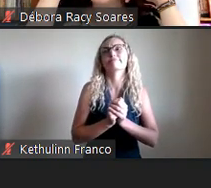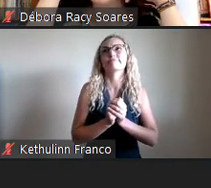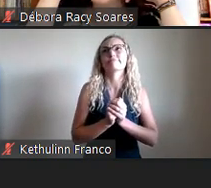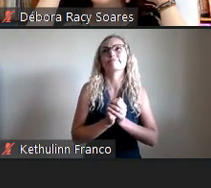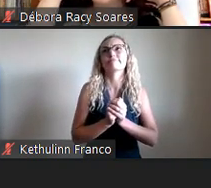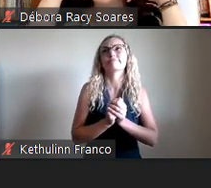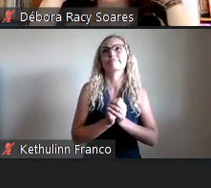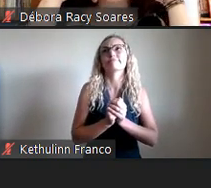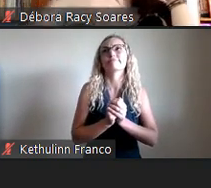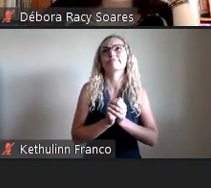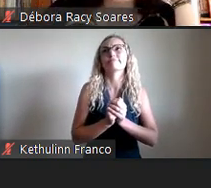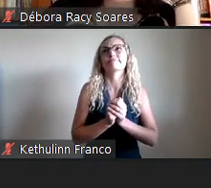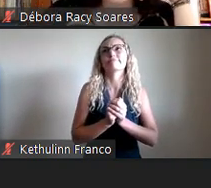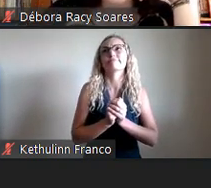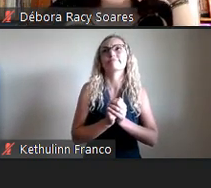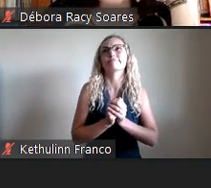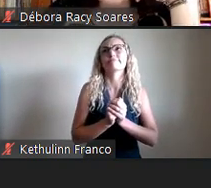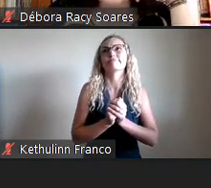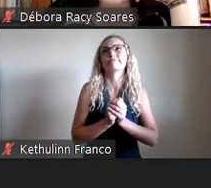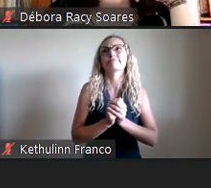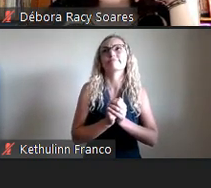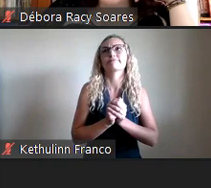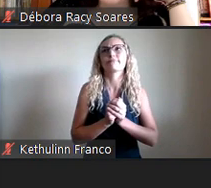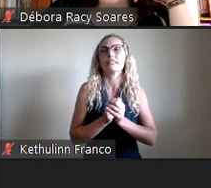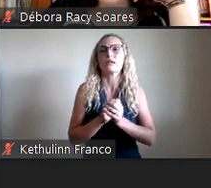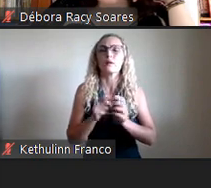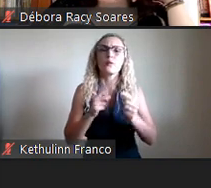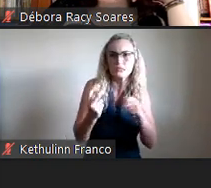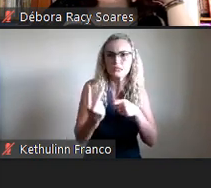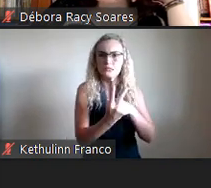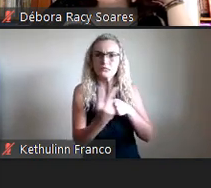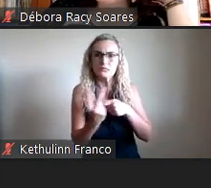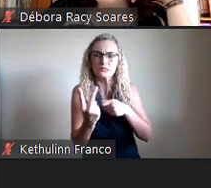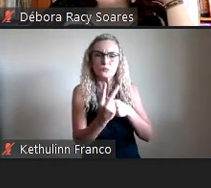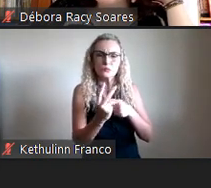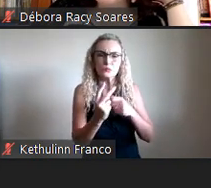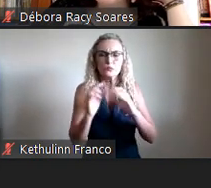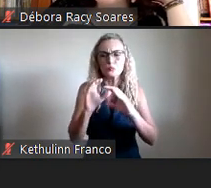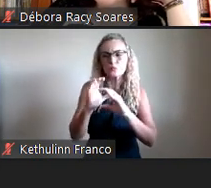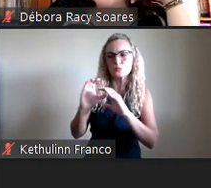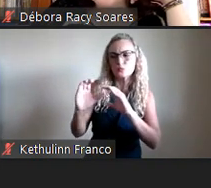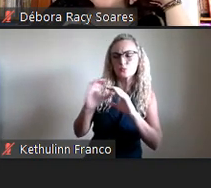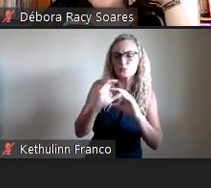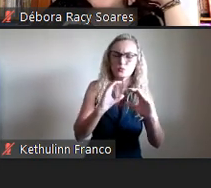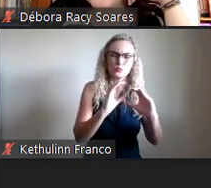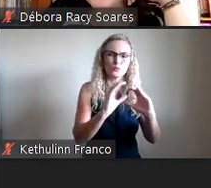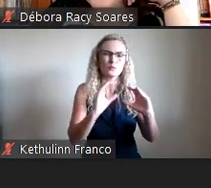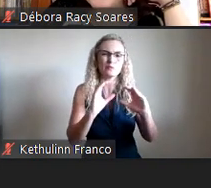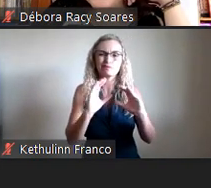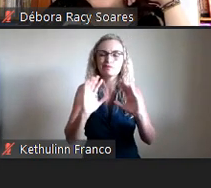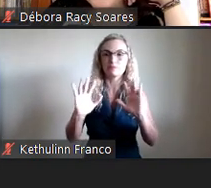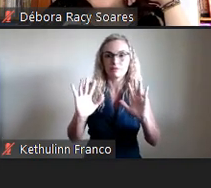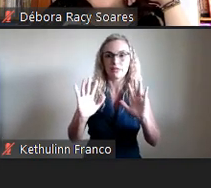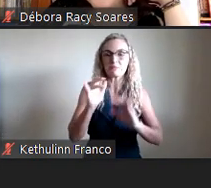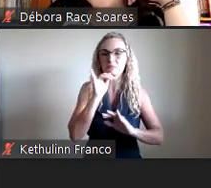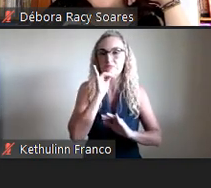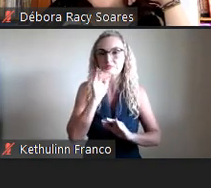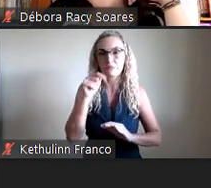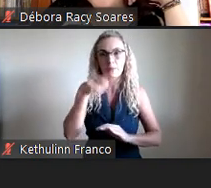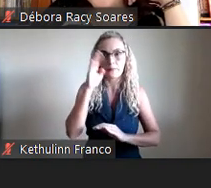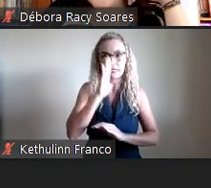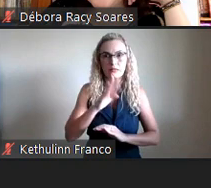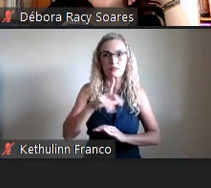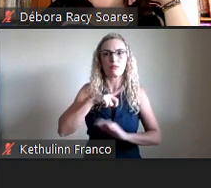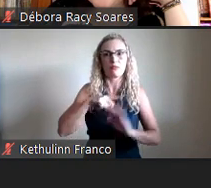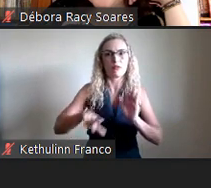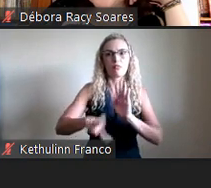de se comunicar. Porque no Brasil nós temos a lei que reconhece a língua de sinais a partir de 2002,